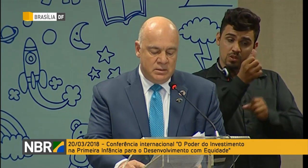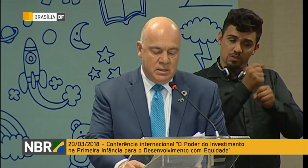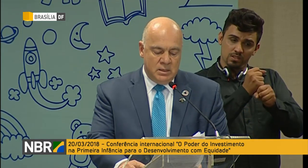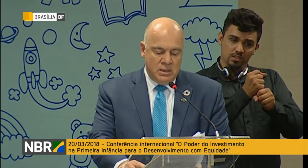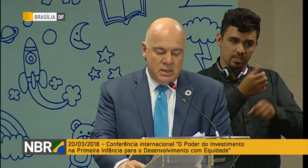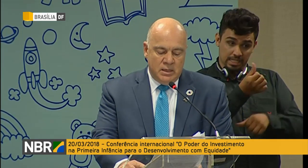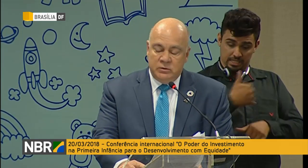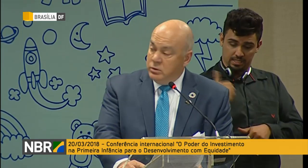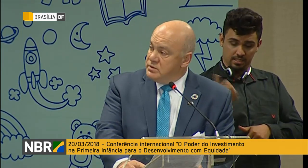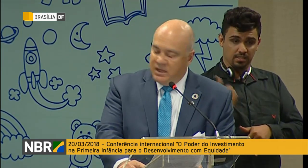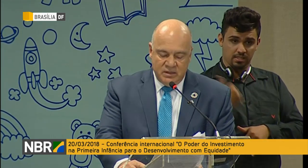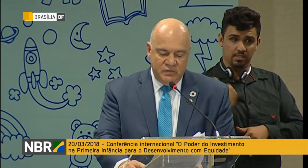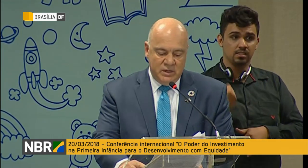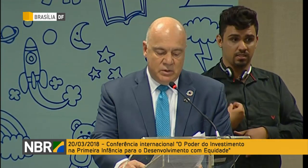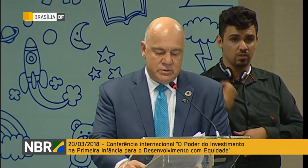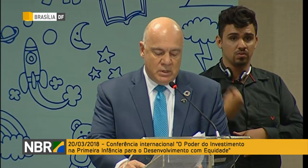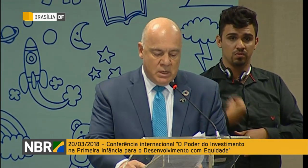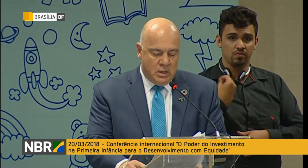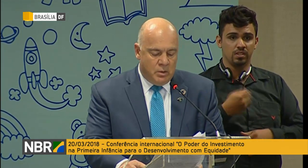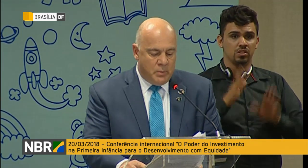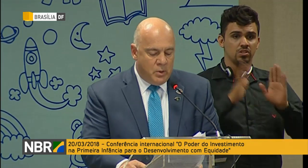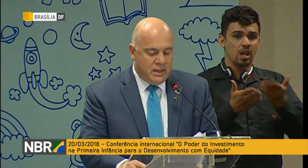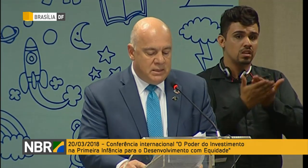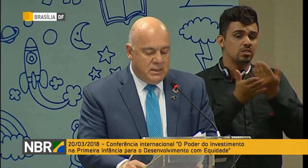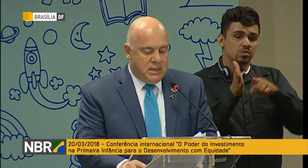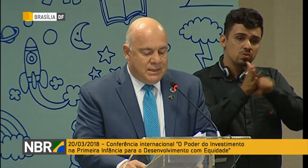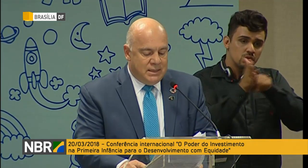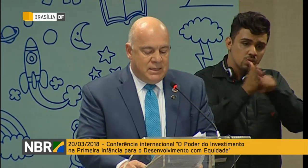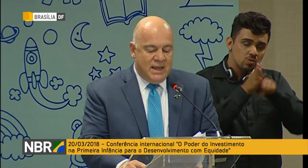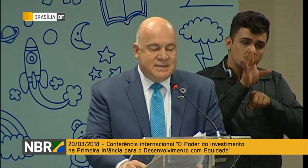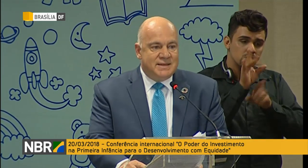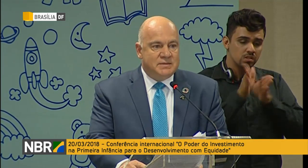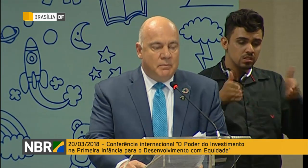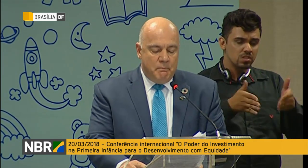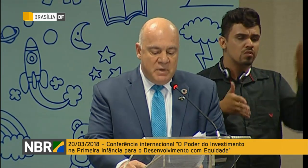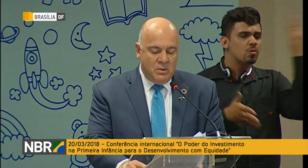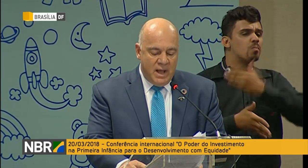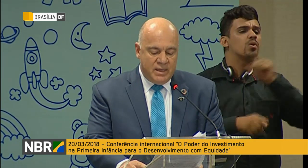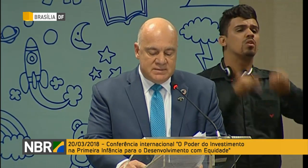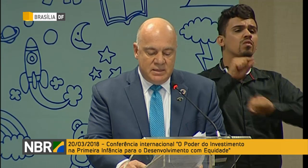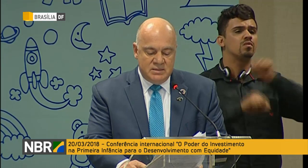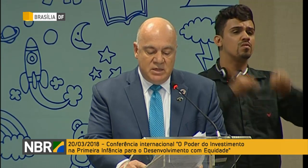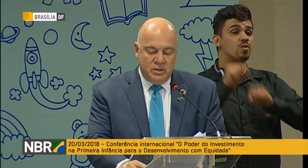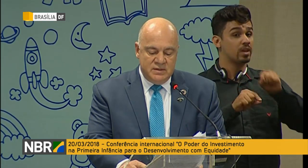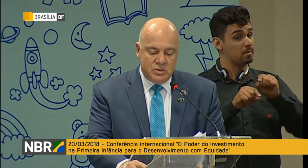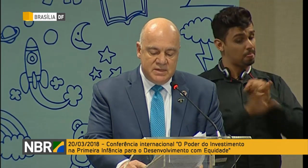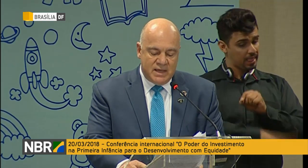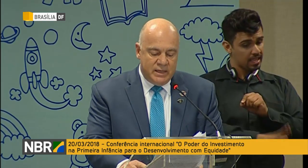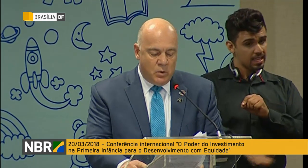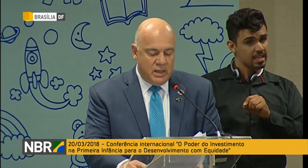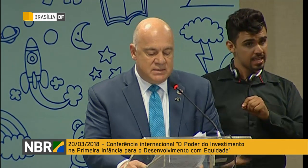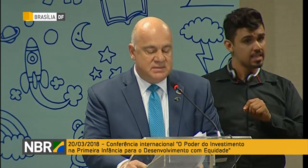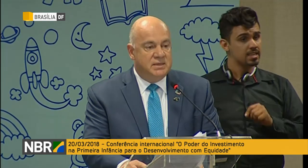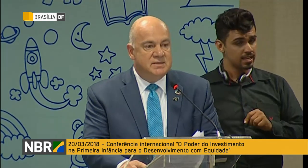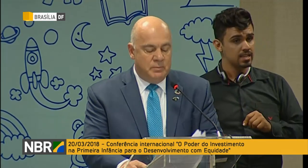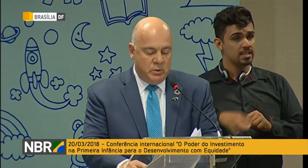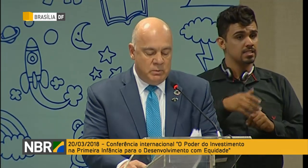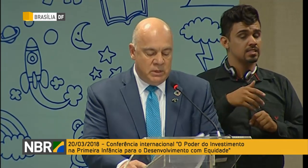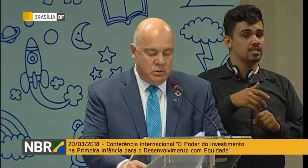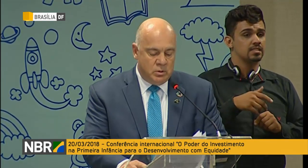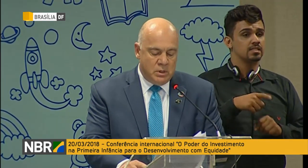vida. Estudos científicos comprovam que crianças privadas de condições adequadas